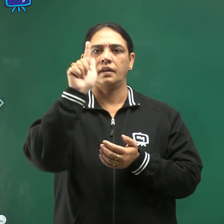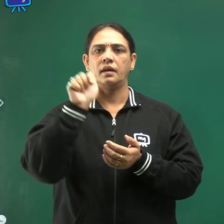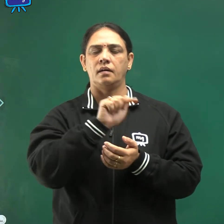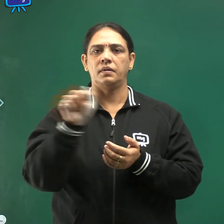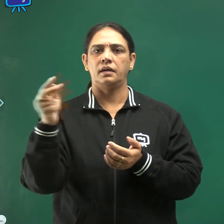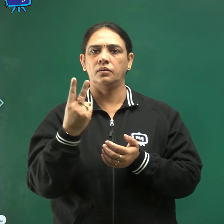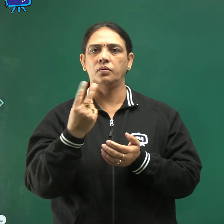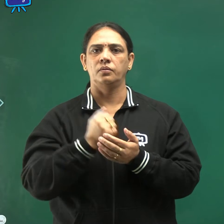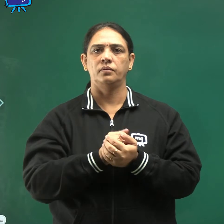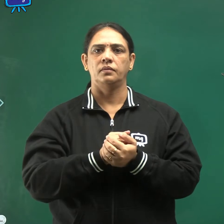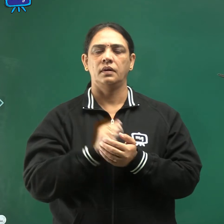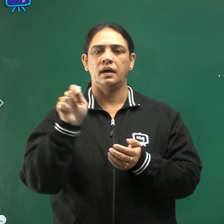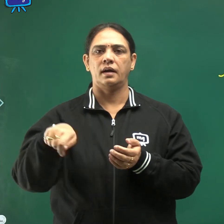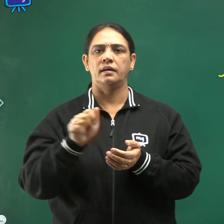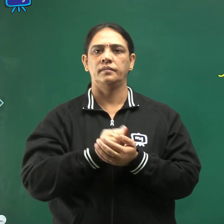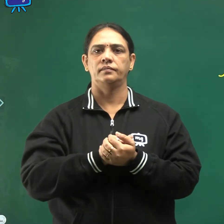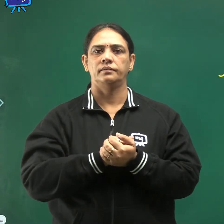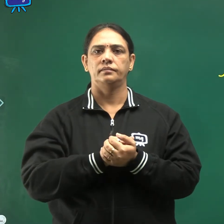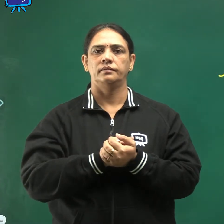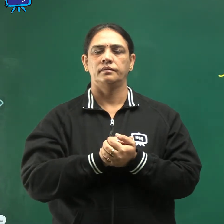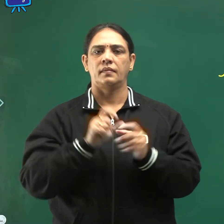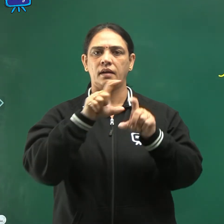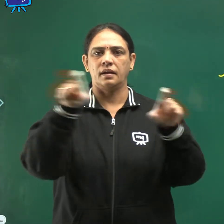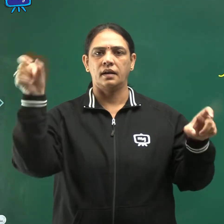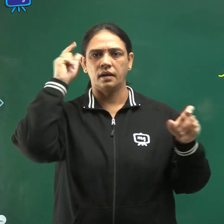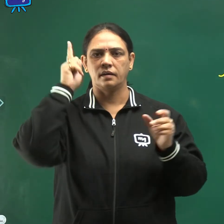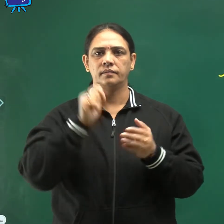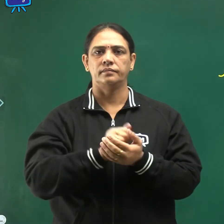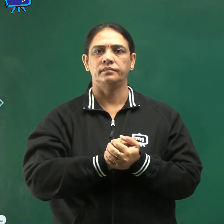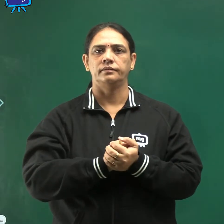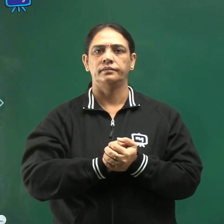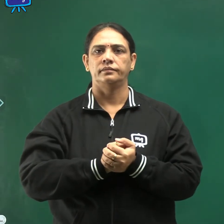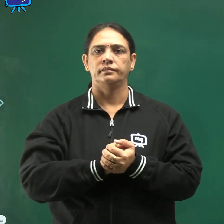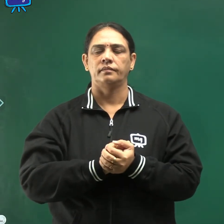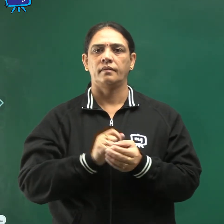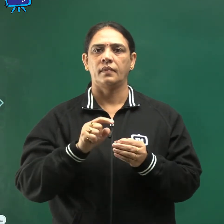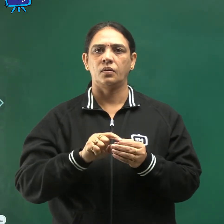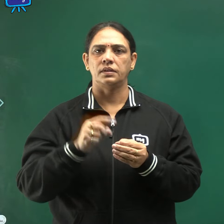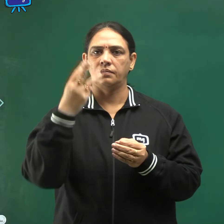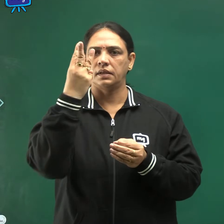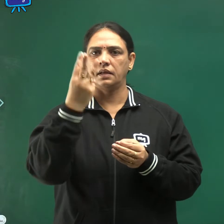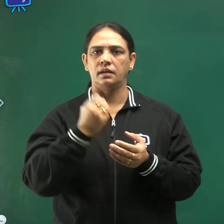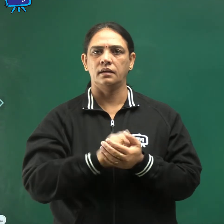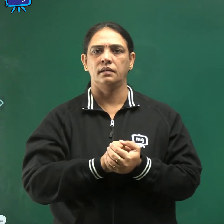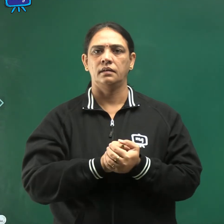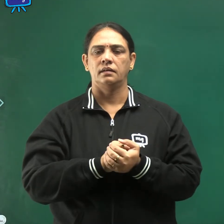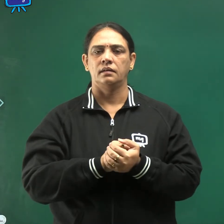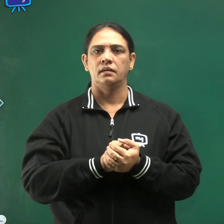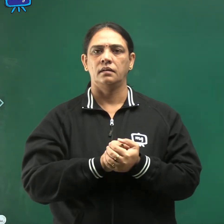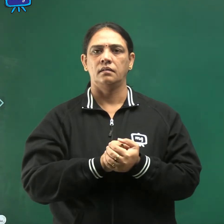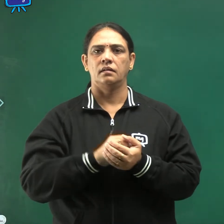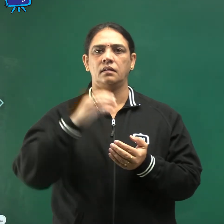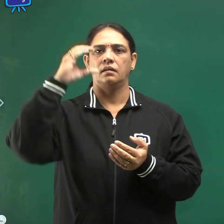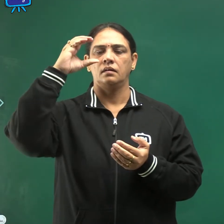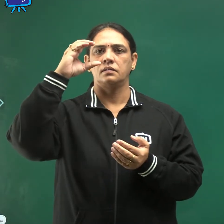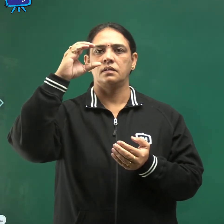1/2 है। समझ आ गया। प्रश्न नंबर 3, कोसेक